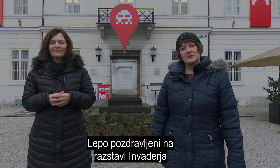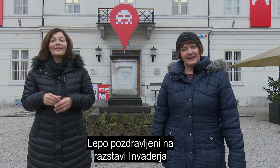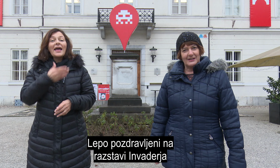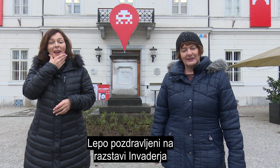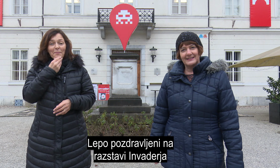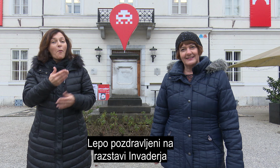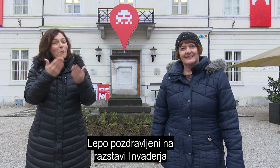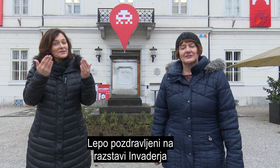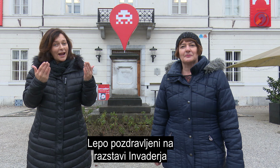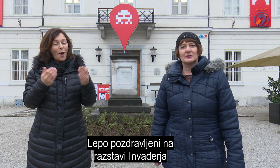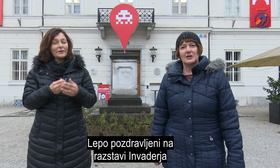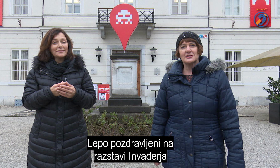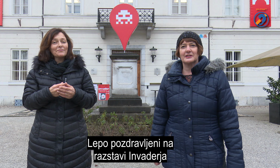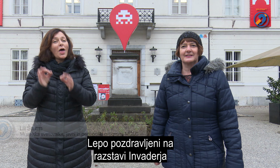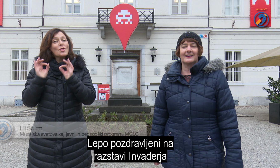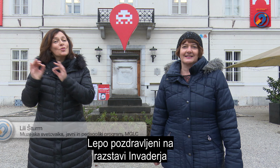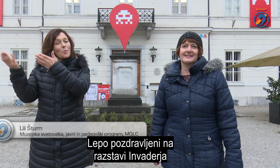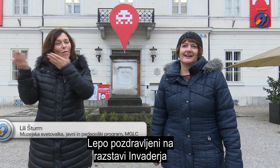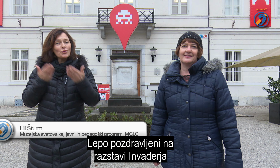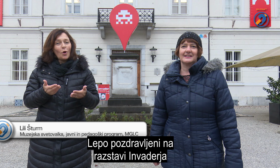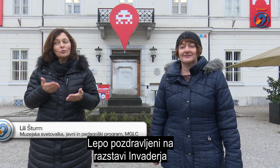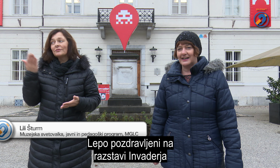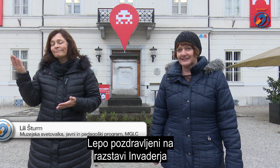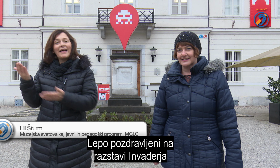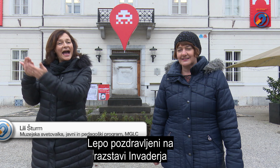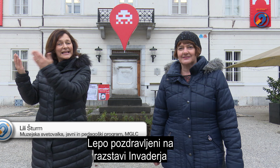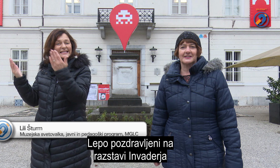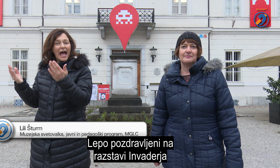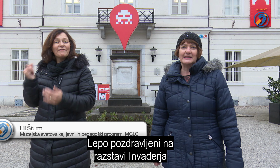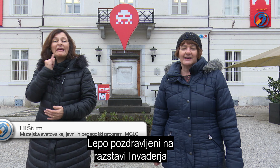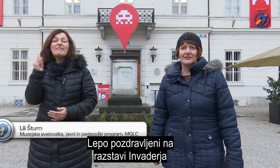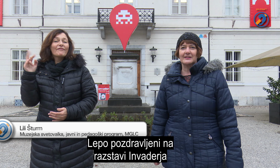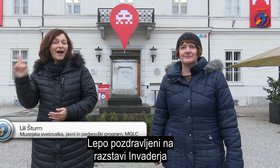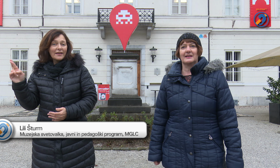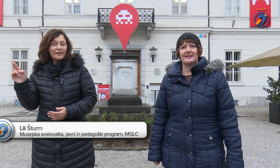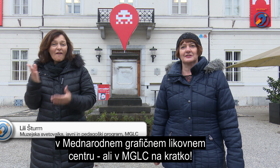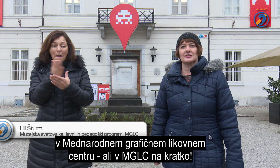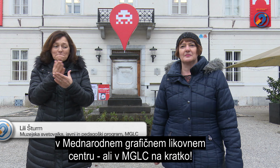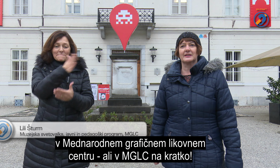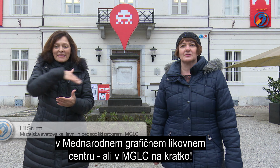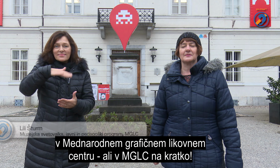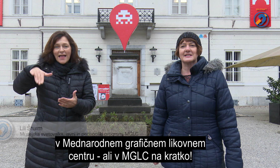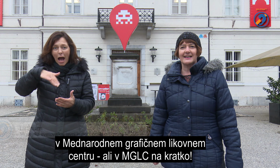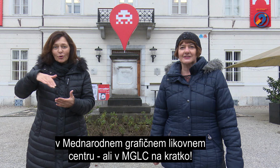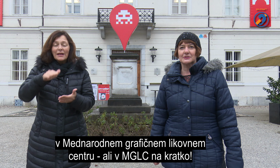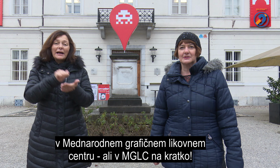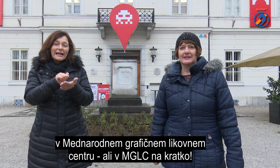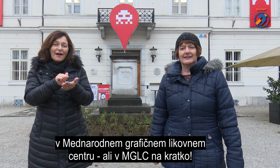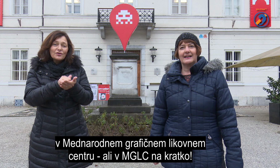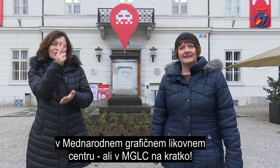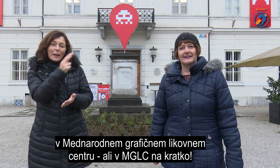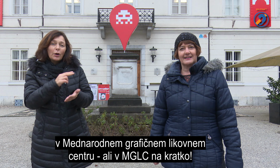Lepo pozdravljeni, dobrodošli na razstavi Invader v Mednarodnem grafičnem likovnem